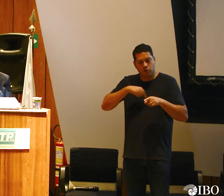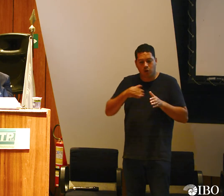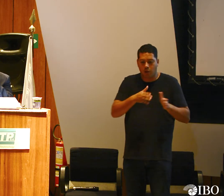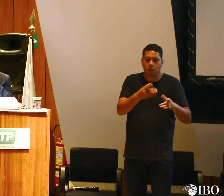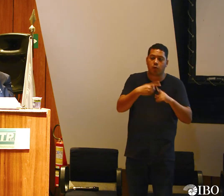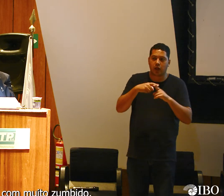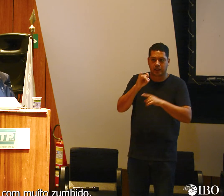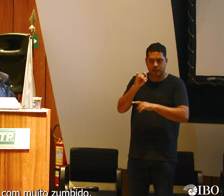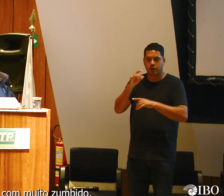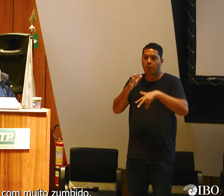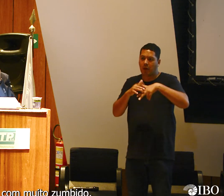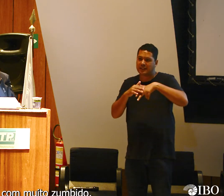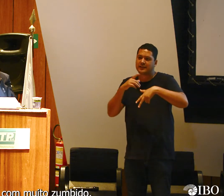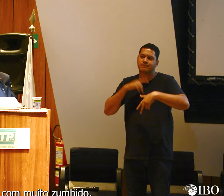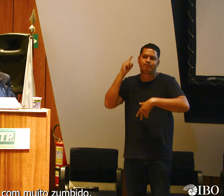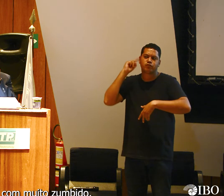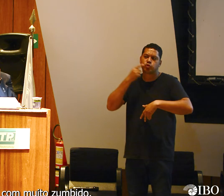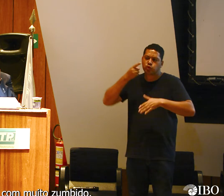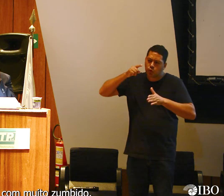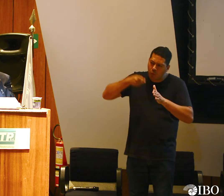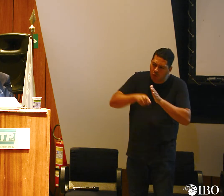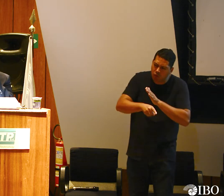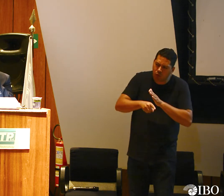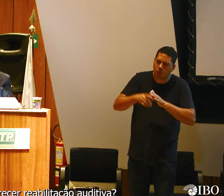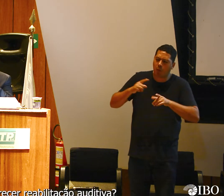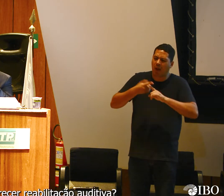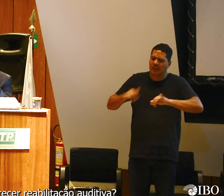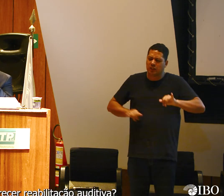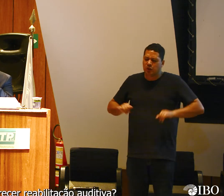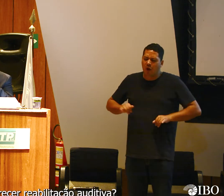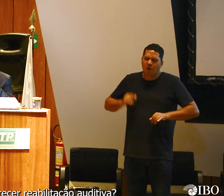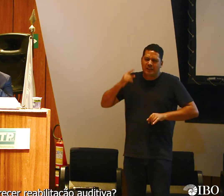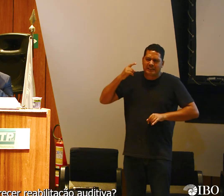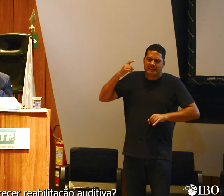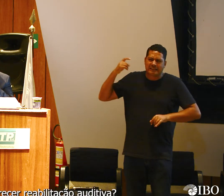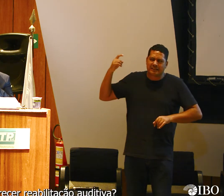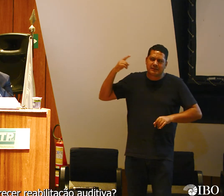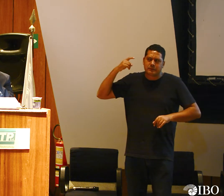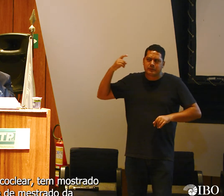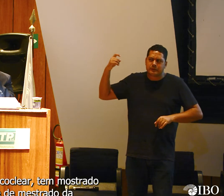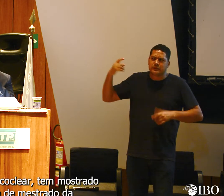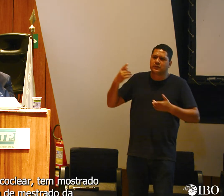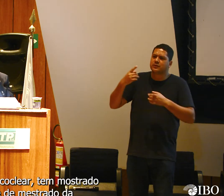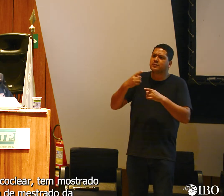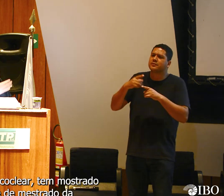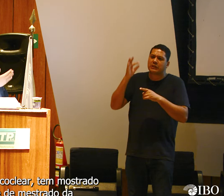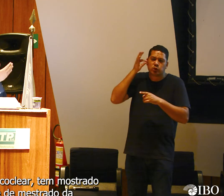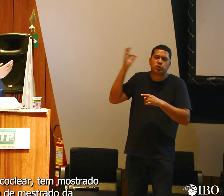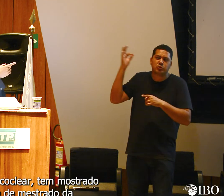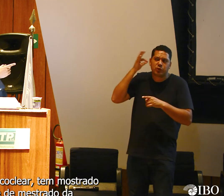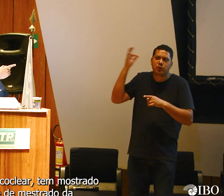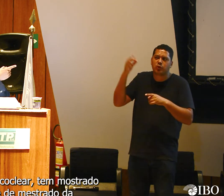profunda, o paciente sofre com muito zumbido, por que não oferecer reabilitação auditiva? O implante coclear, isso